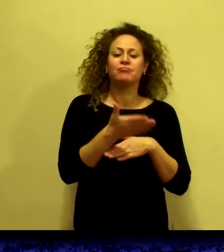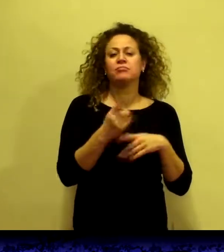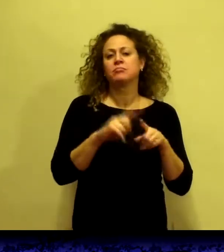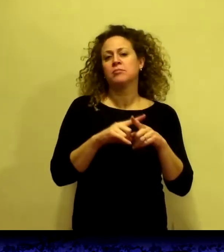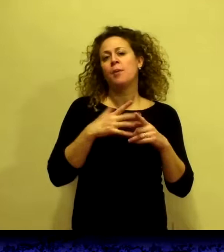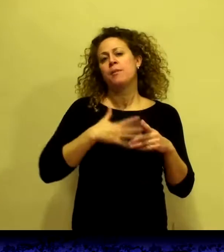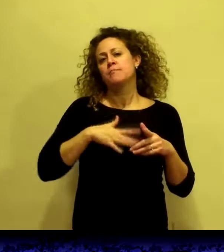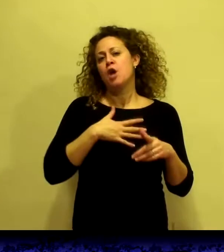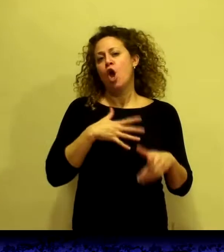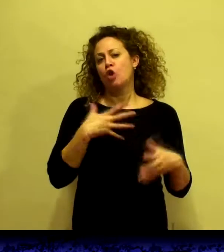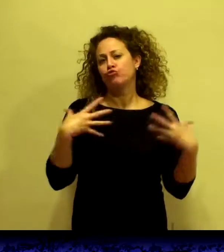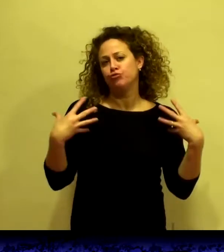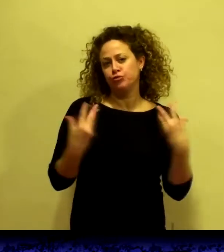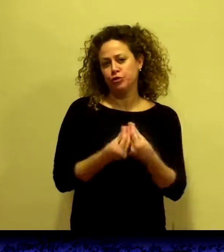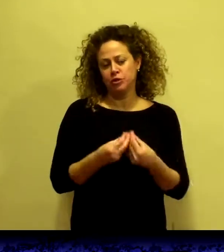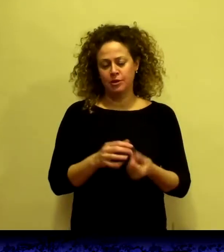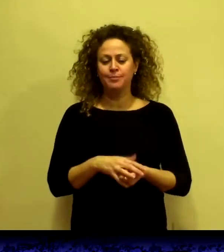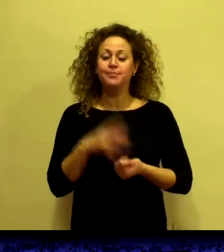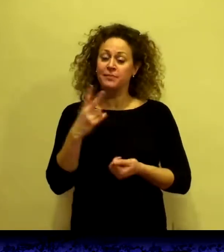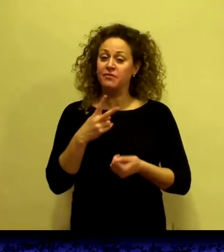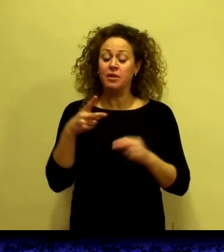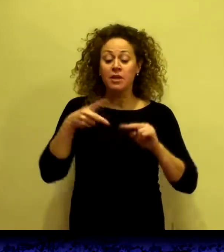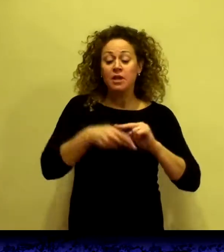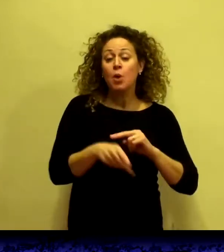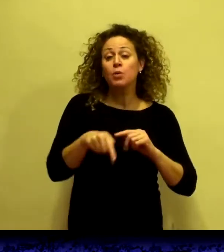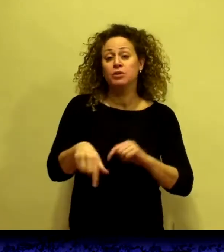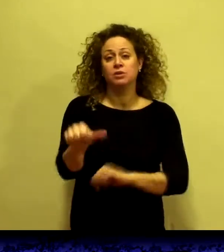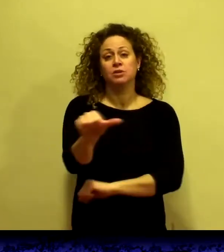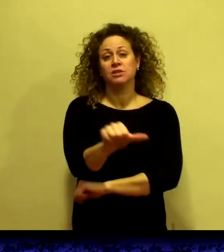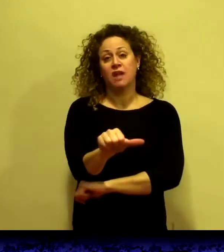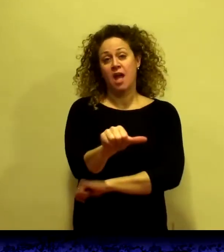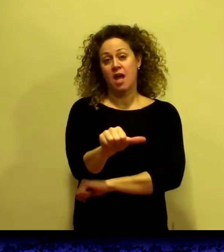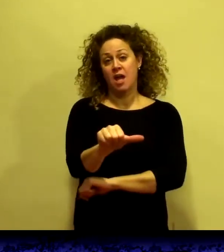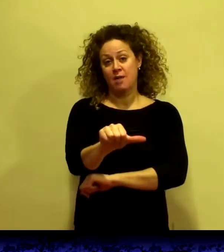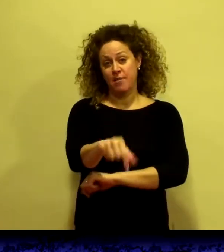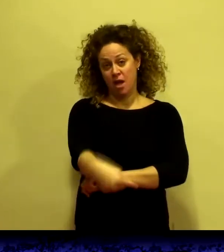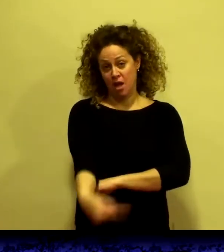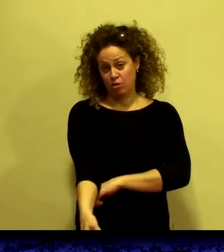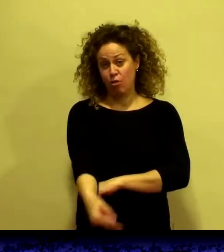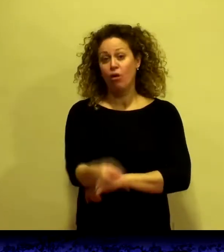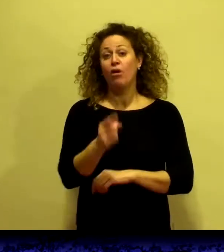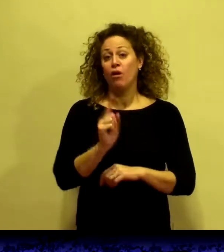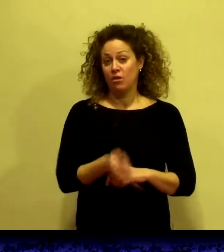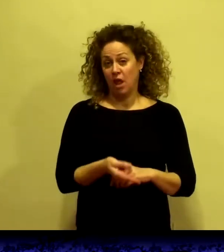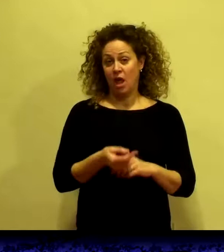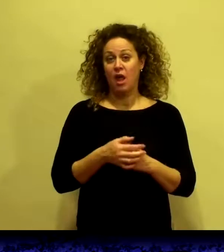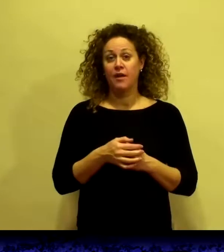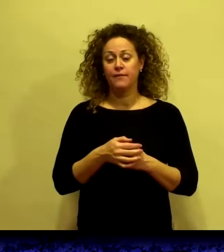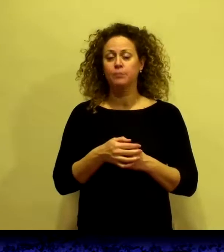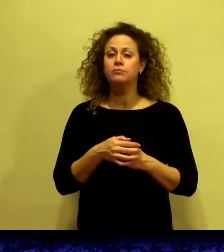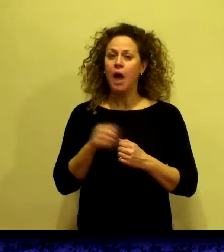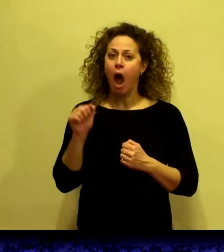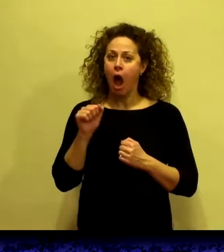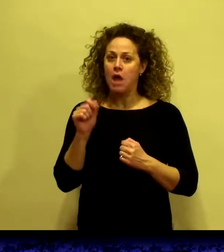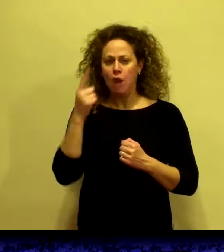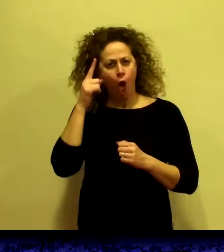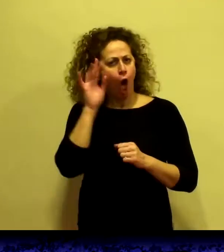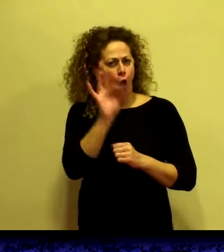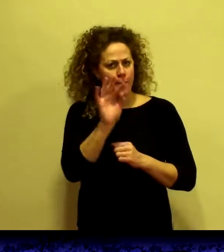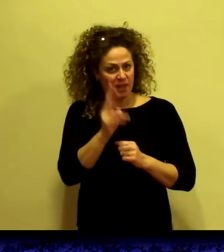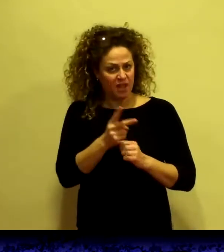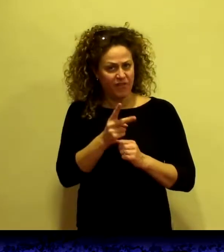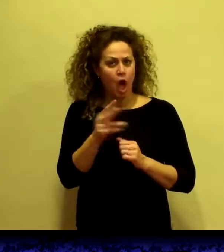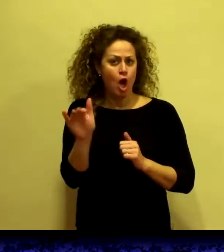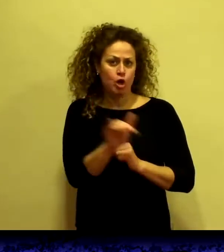gioco? Non ragazzi, abbiamo ancora aperto, inauguriamo sabato. Poi è mirato ai ragazzini,